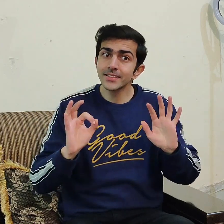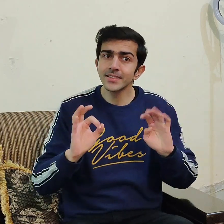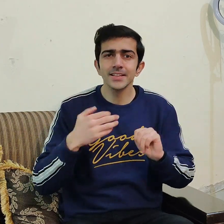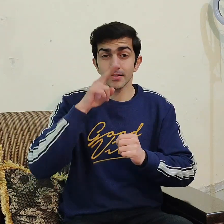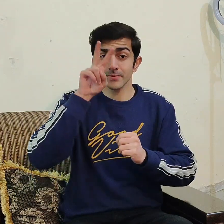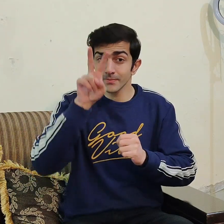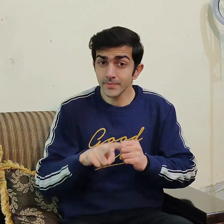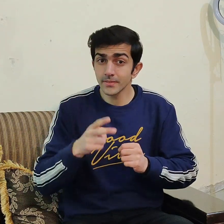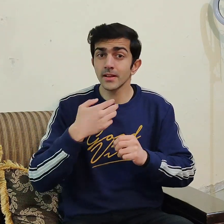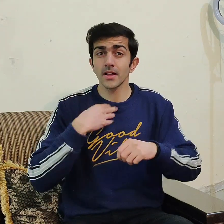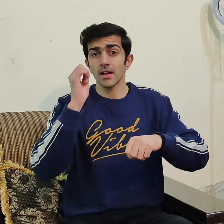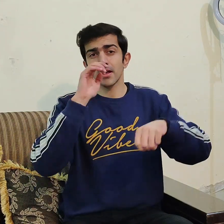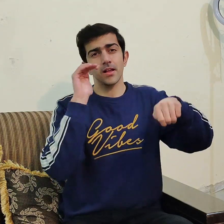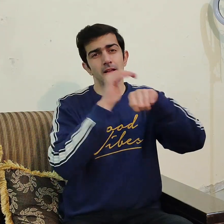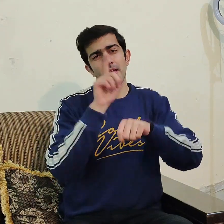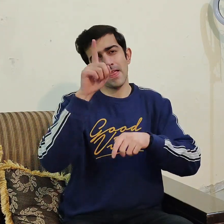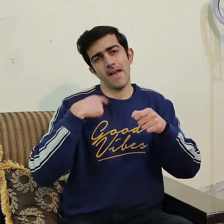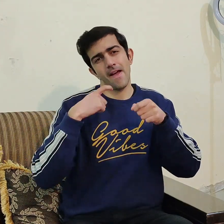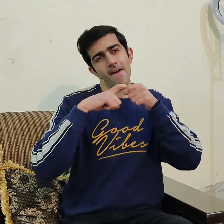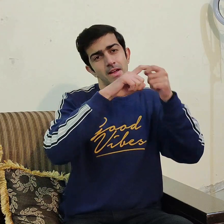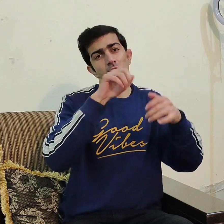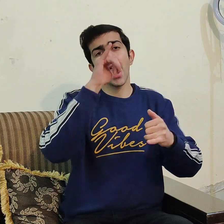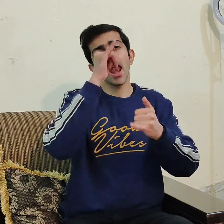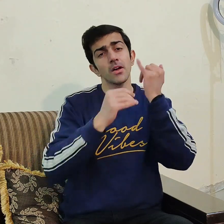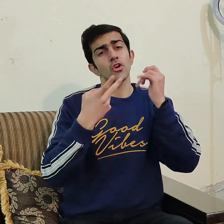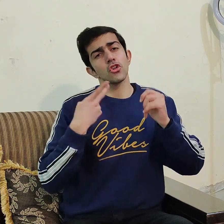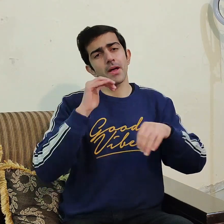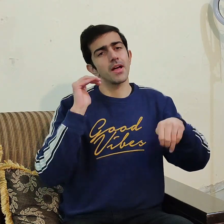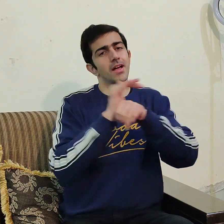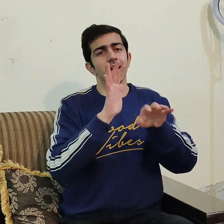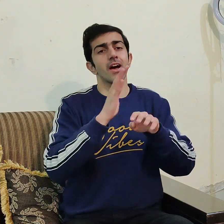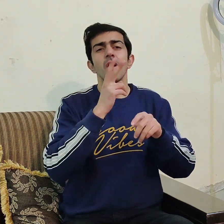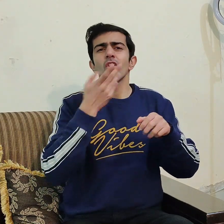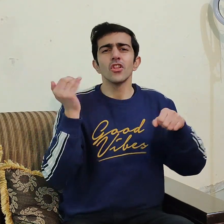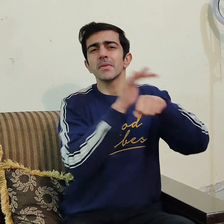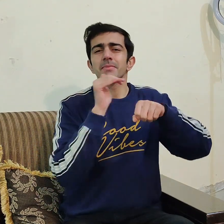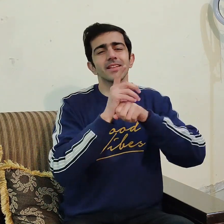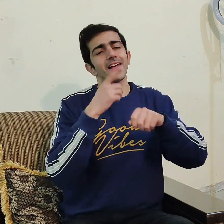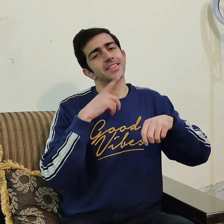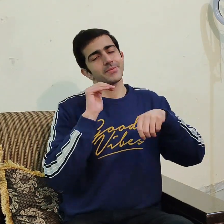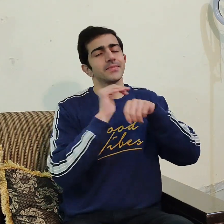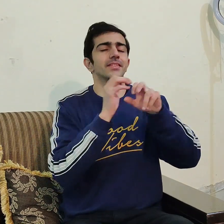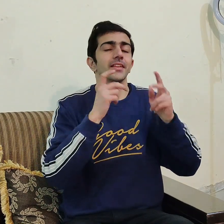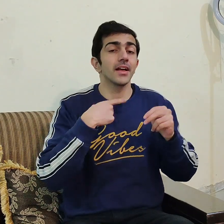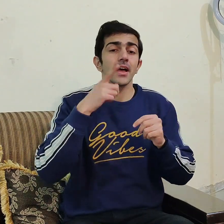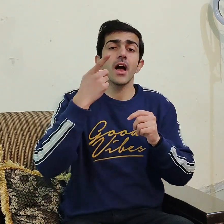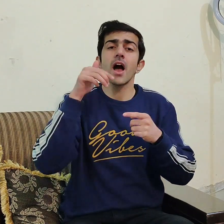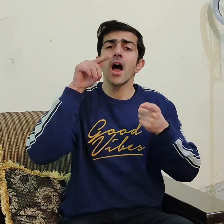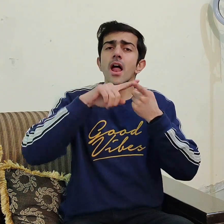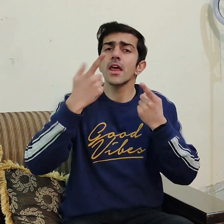कमेंट्स फिर कंप्लीट हो गए थे एंड रीस्टोर हो गए थे। फिर मैंने फाइनल एक ईमेल की यूट्यूब को कि ये मेरा फाइनल सवाल है, ज़रा मुझे